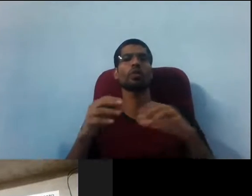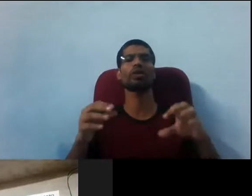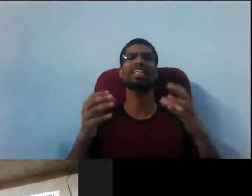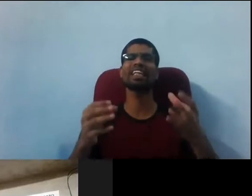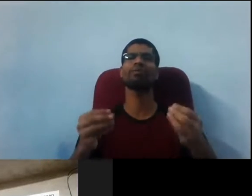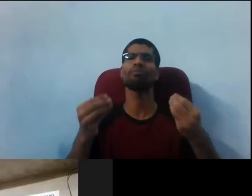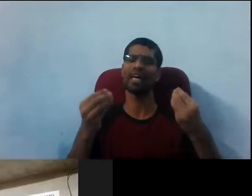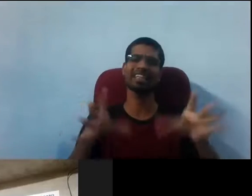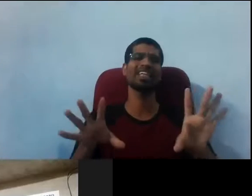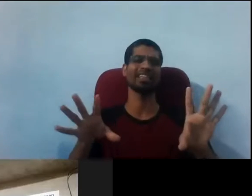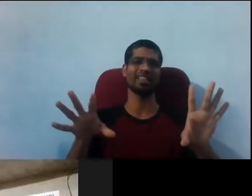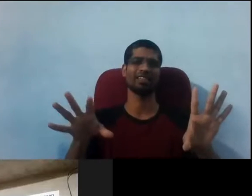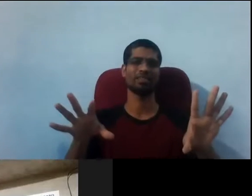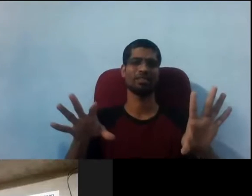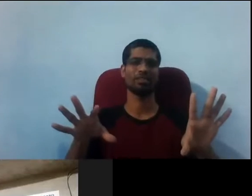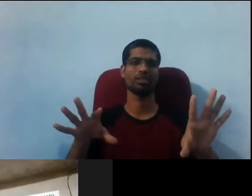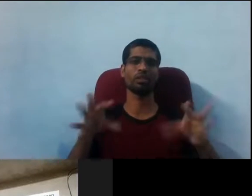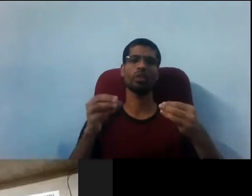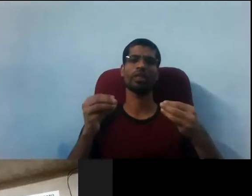हैं,